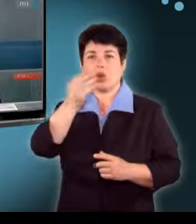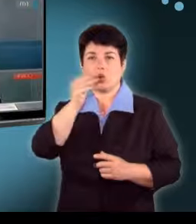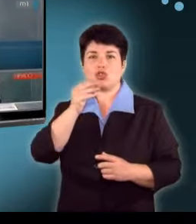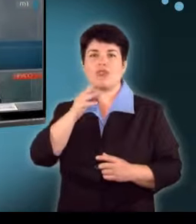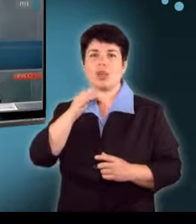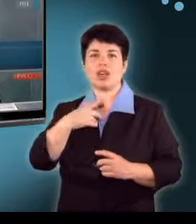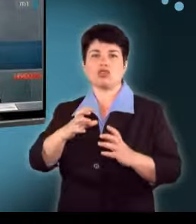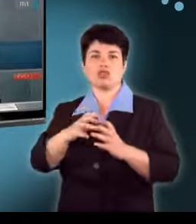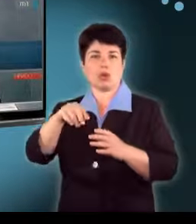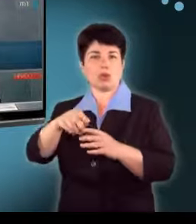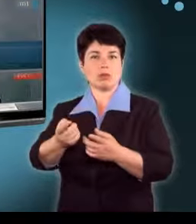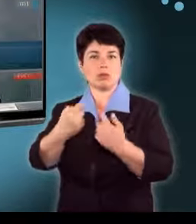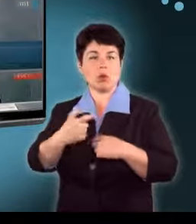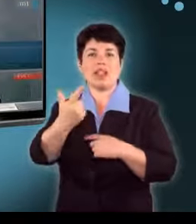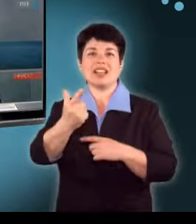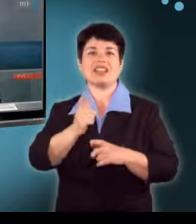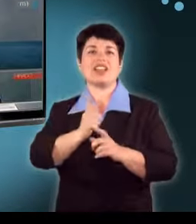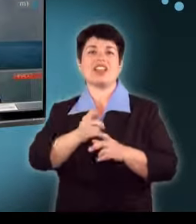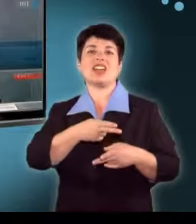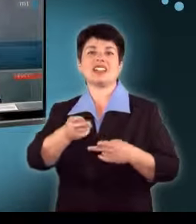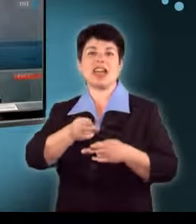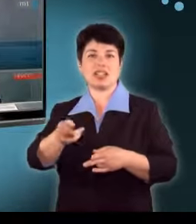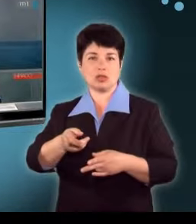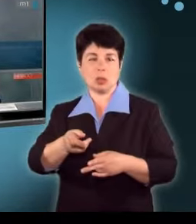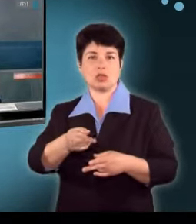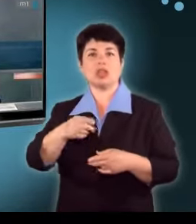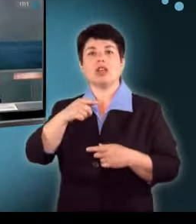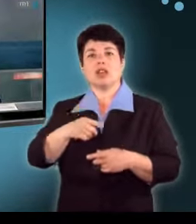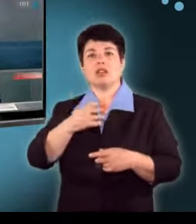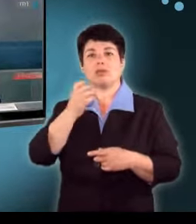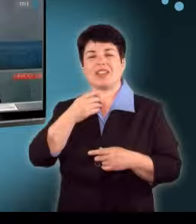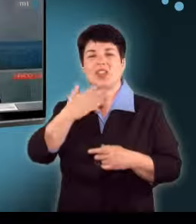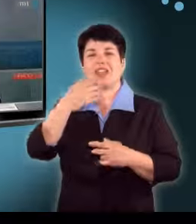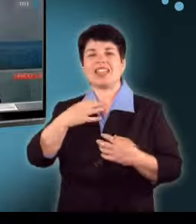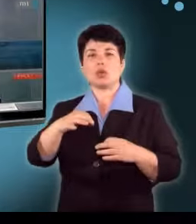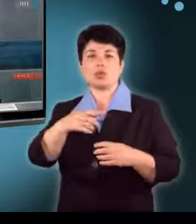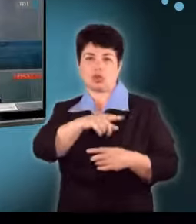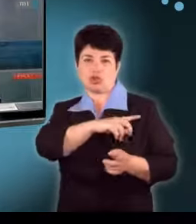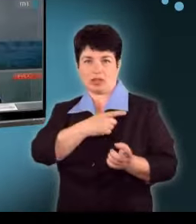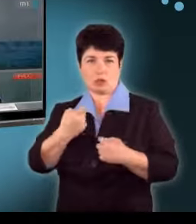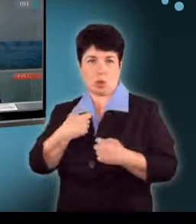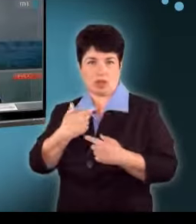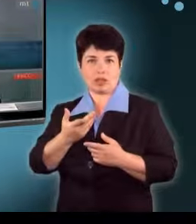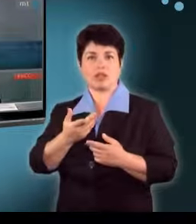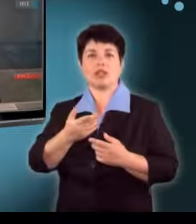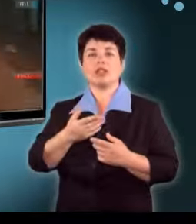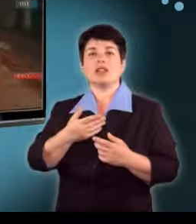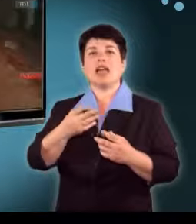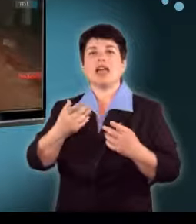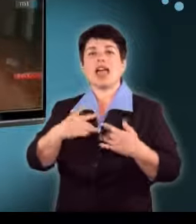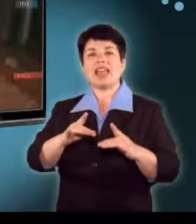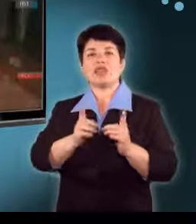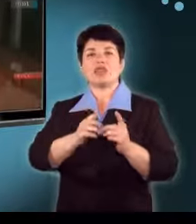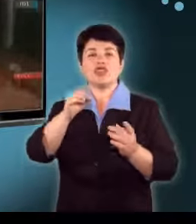A hírt a bolíviai hírügynökség közölte. Helyi újságok szerint közben beismerte bűnei Toásó előd. A férfit korábban